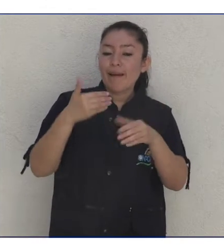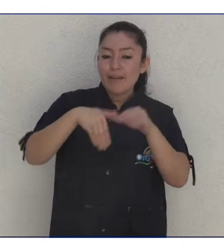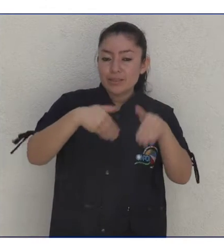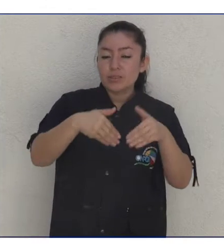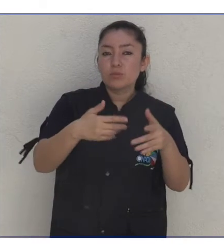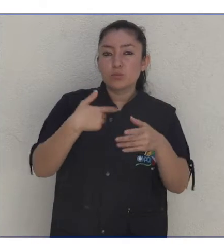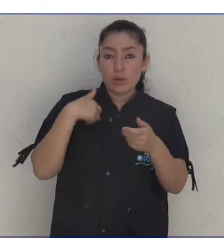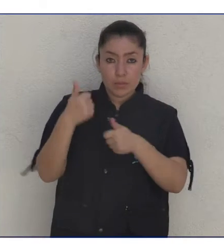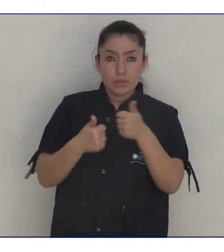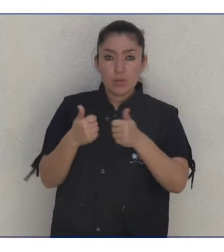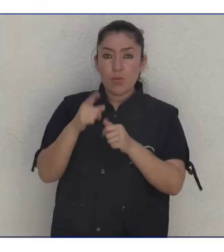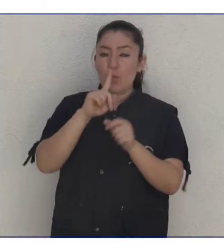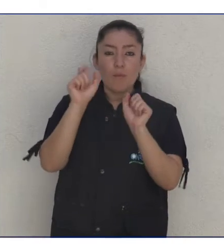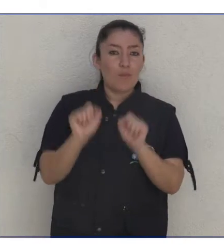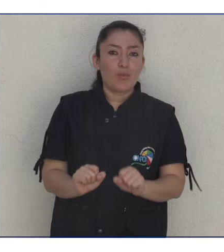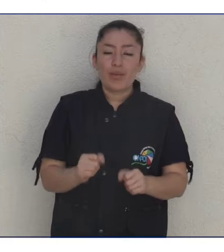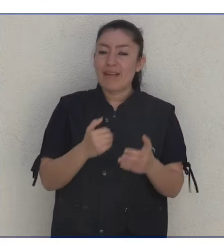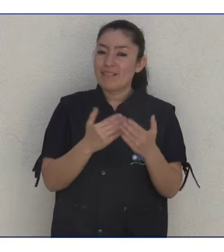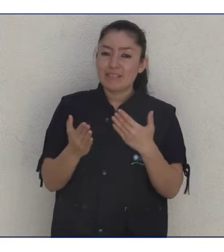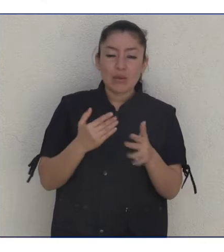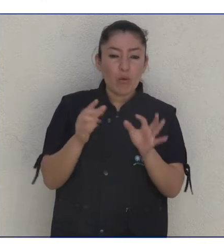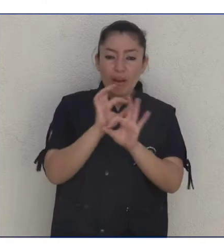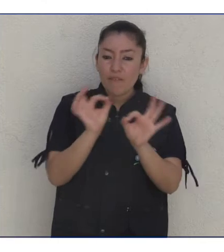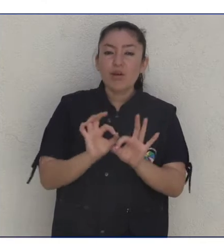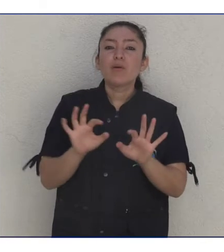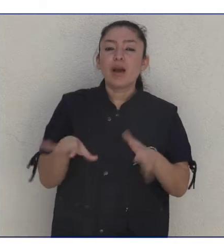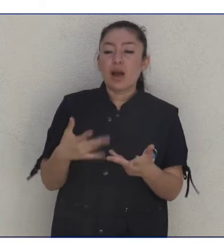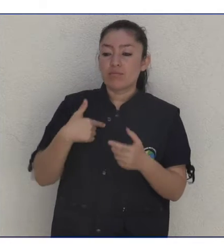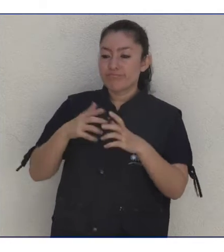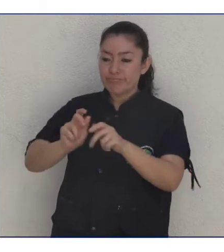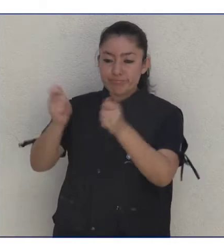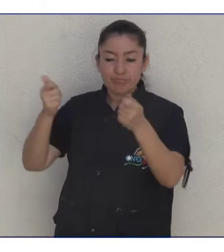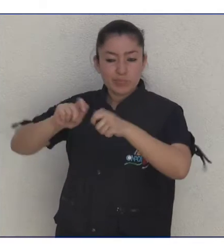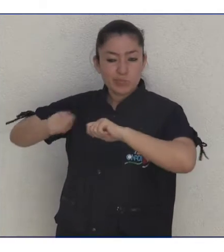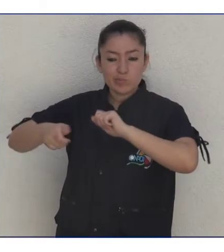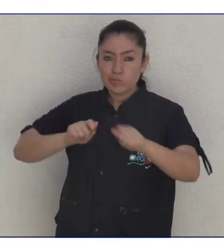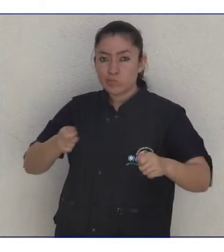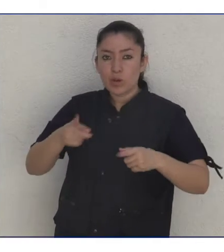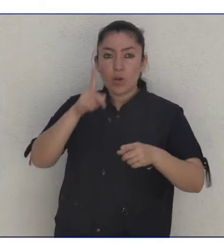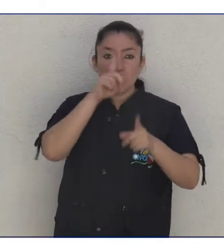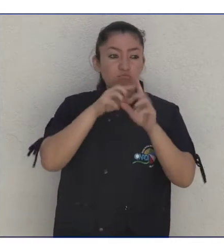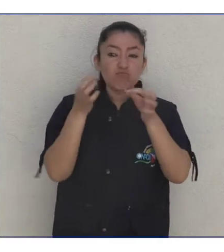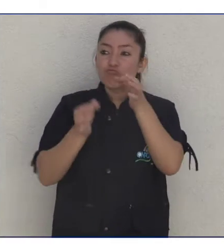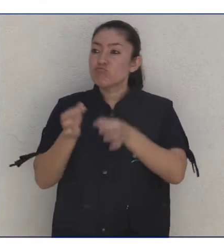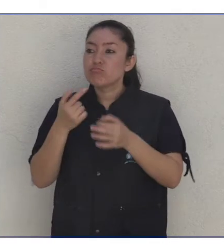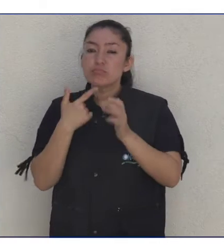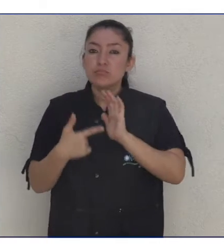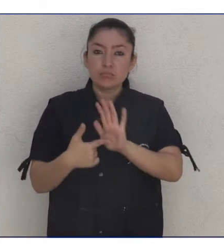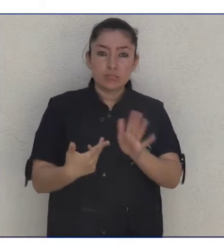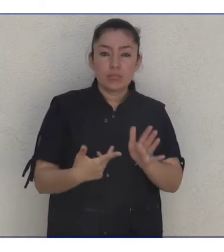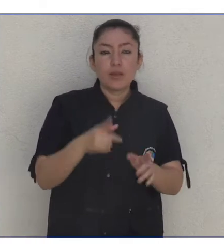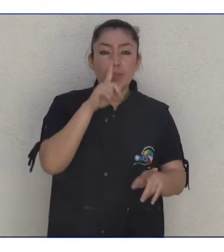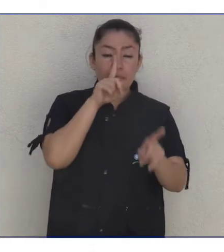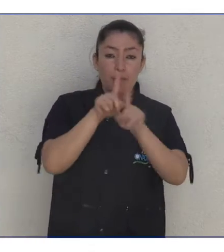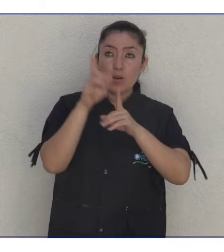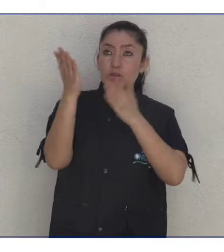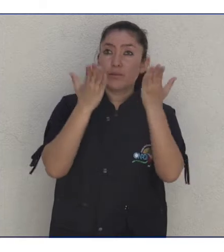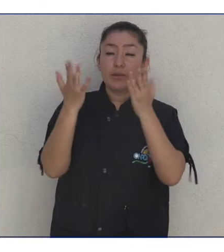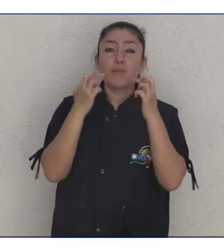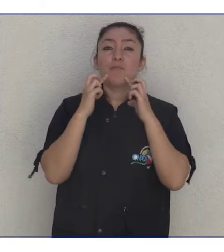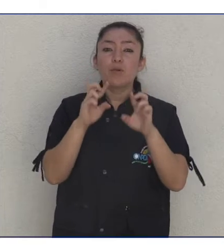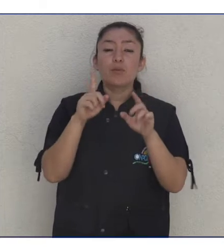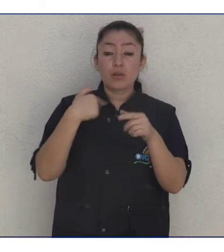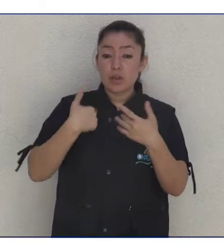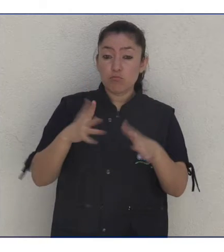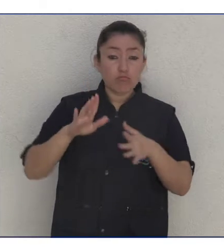archivos administrativos no podrán en ningún caso ser destruidos, alterados o modificados sin justificación. Los servidores públicos